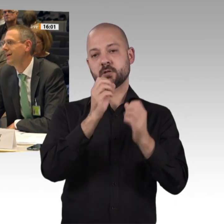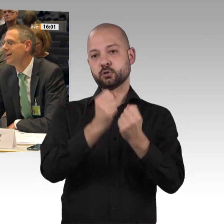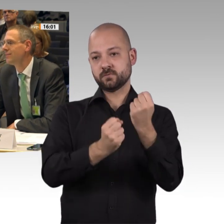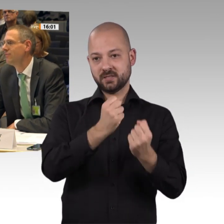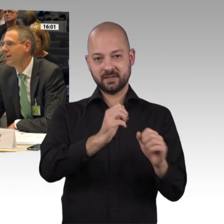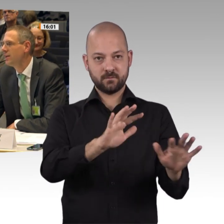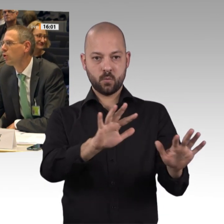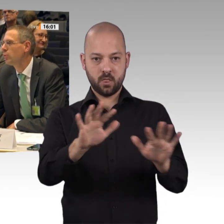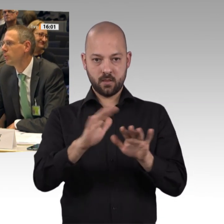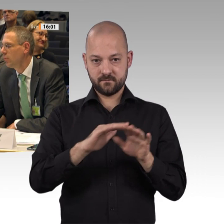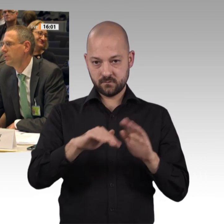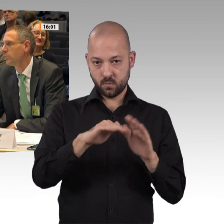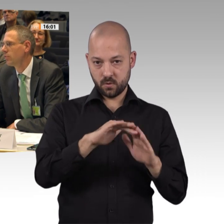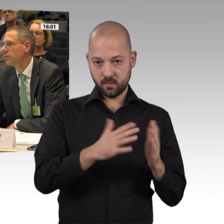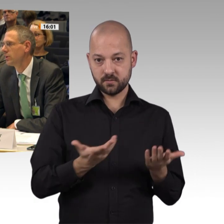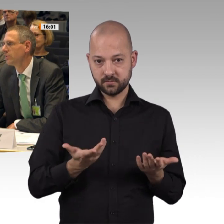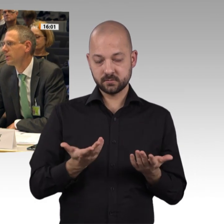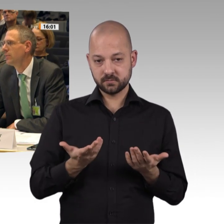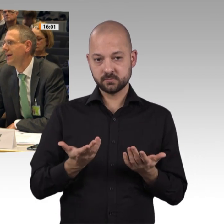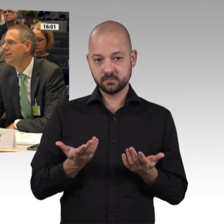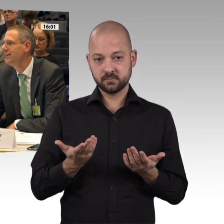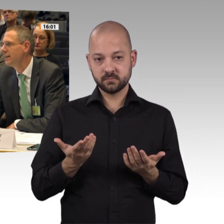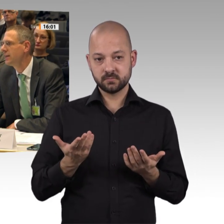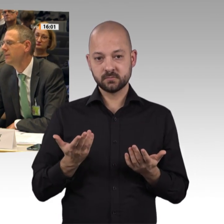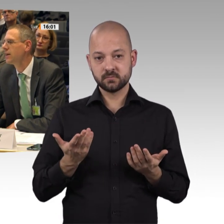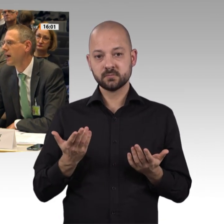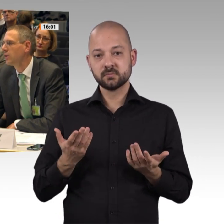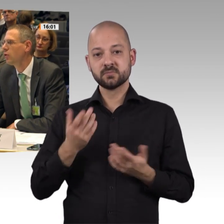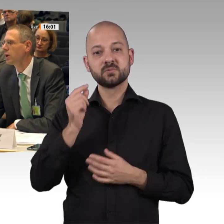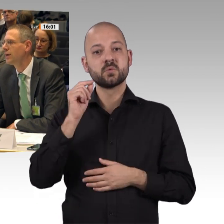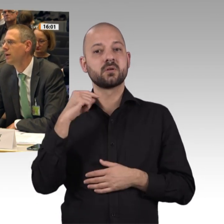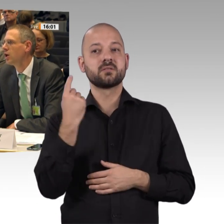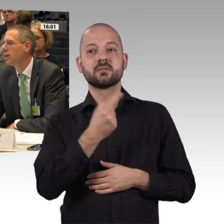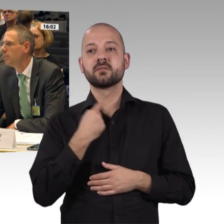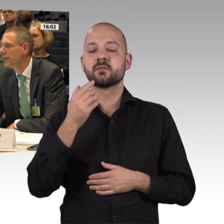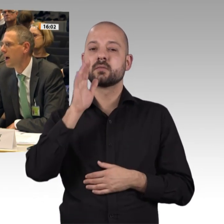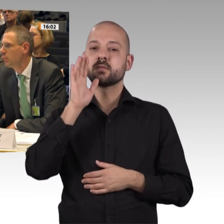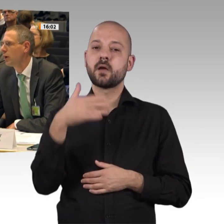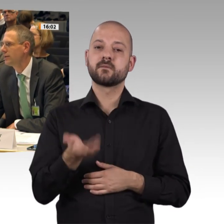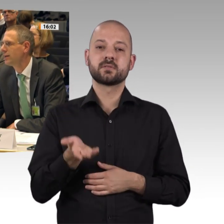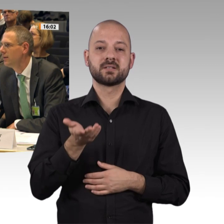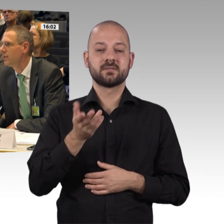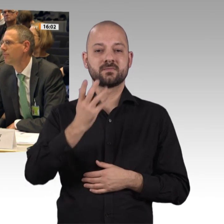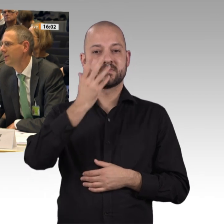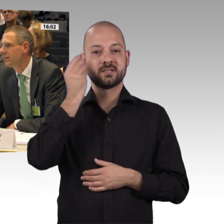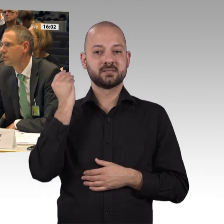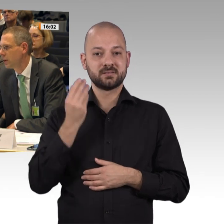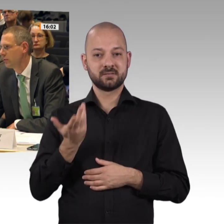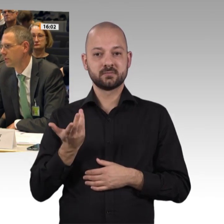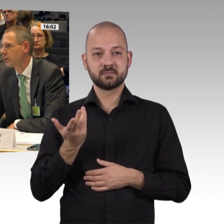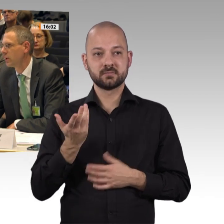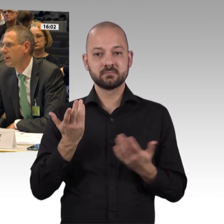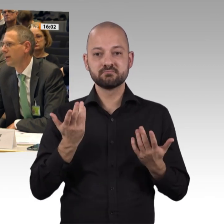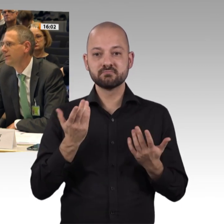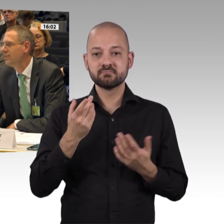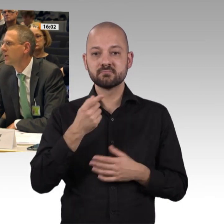Zusammenhang, welche Gruppe überhaupt nicht profitieren wird, nämlich all diejenigen, die ihre Angehörigen mit ambulanter Hilfe pflegen zu